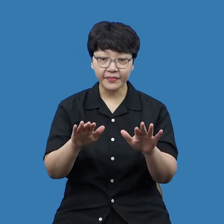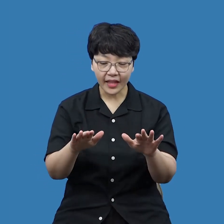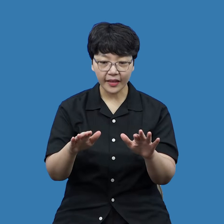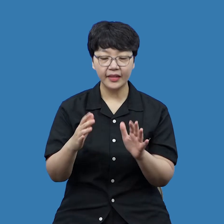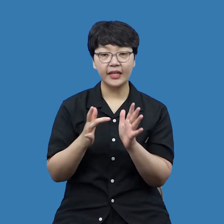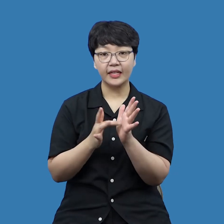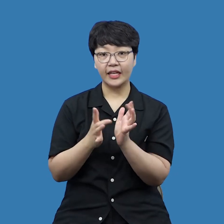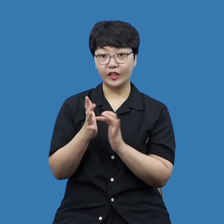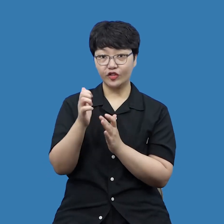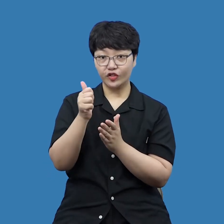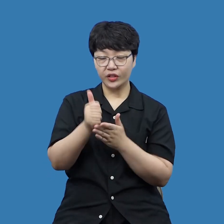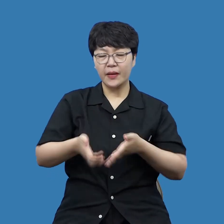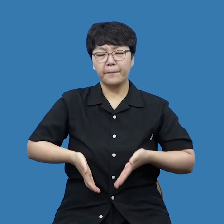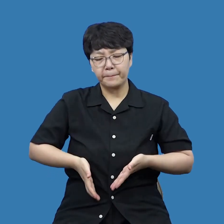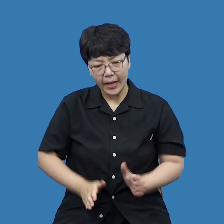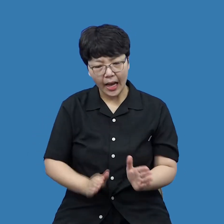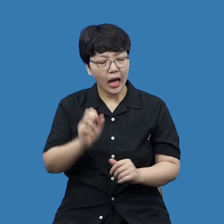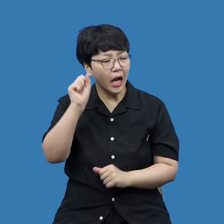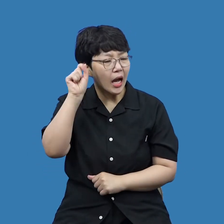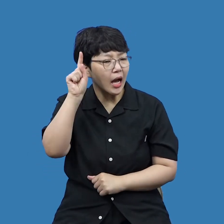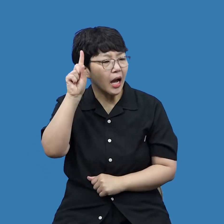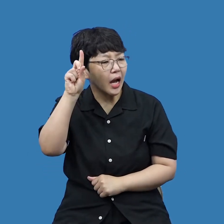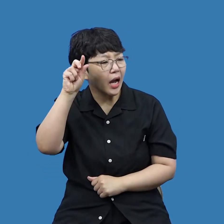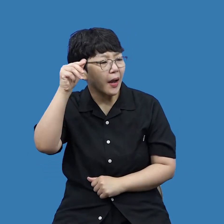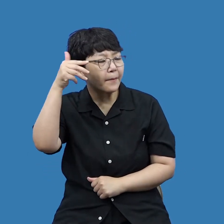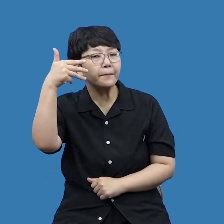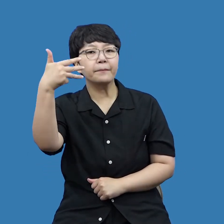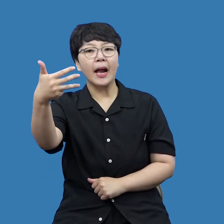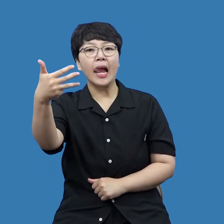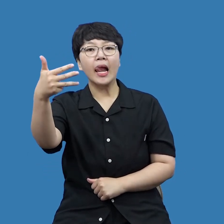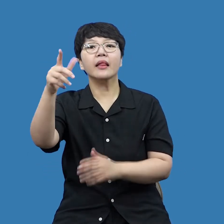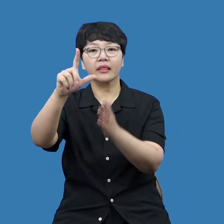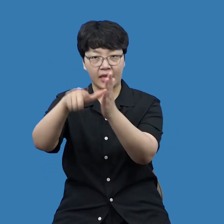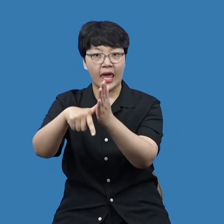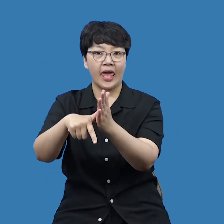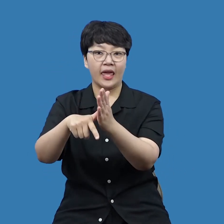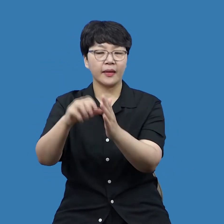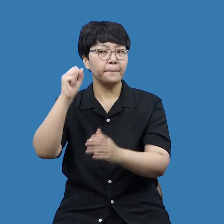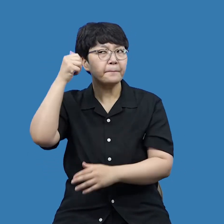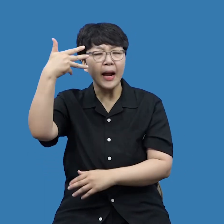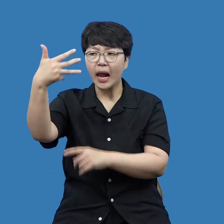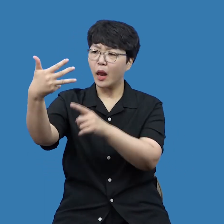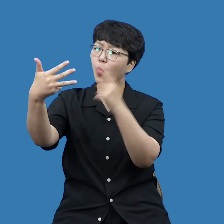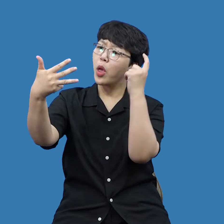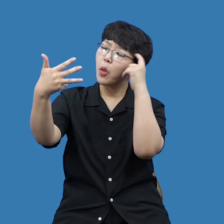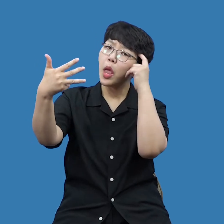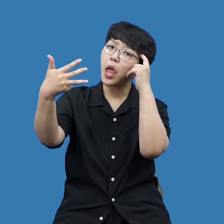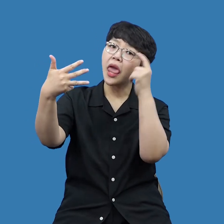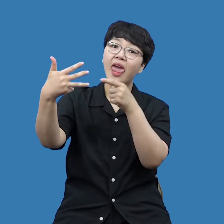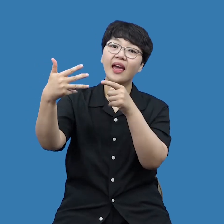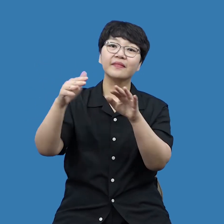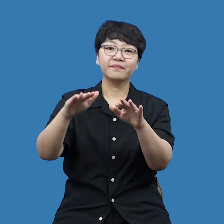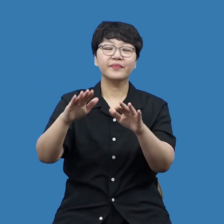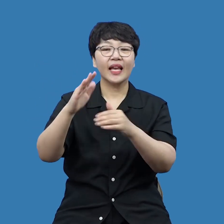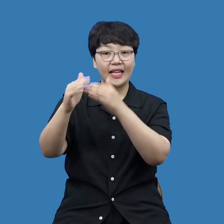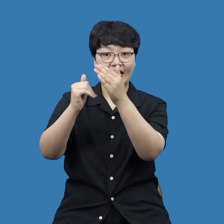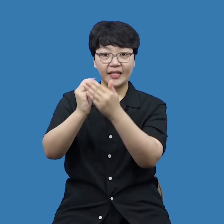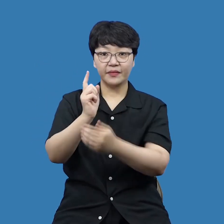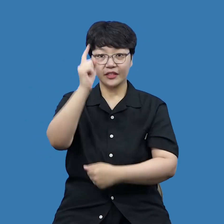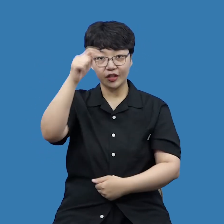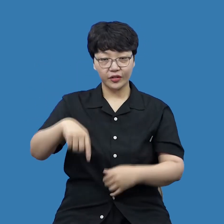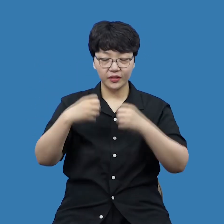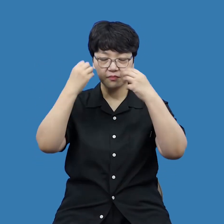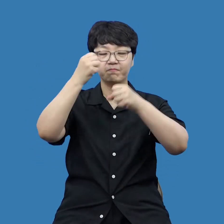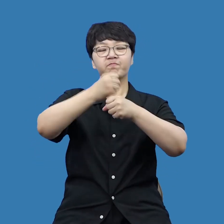후 8일에 시행되었어요. 이 8일이라는 의미는, 자, 하나님이 만물을 7일 동안